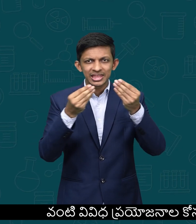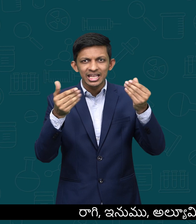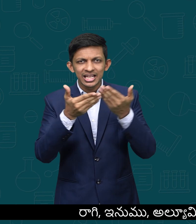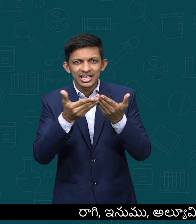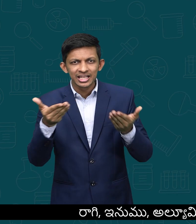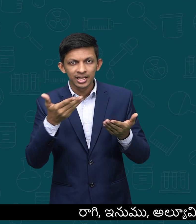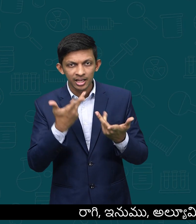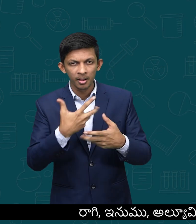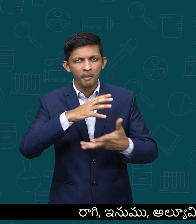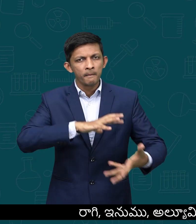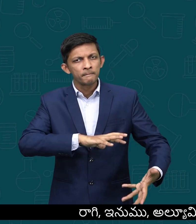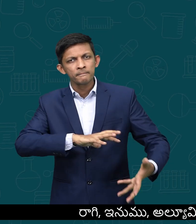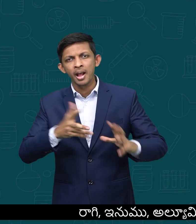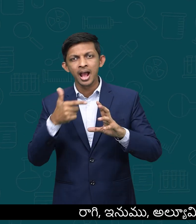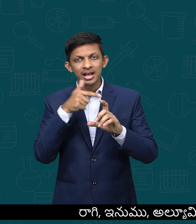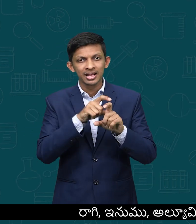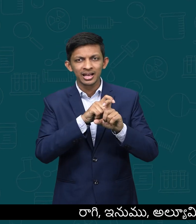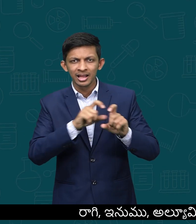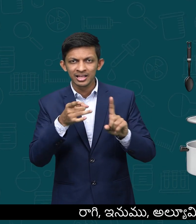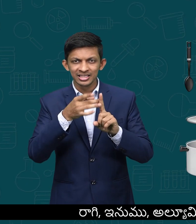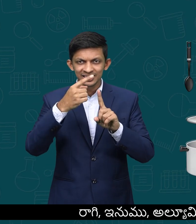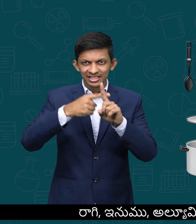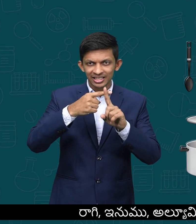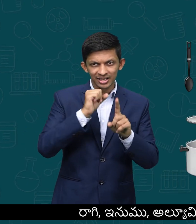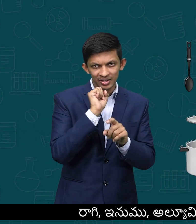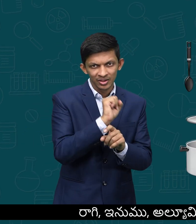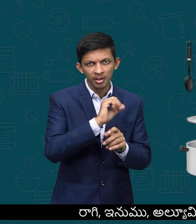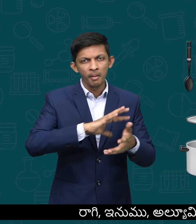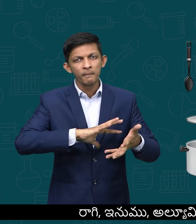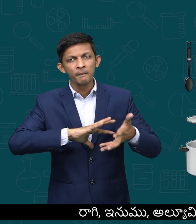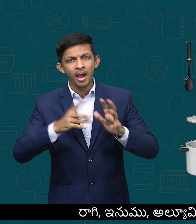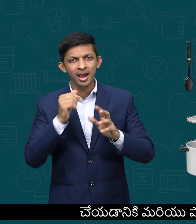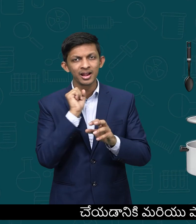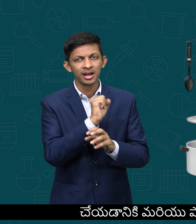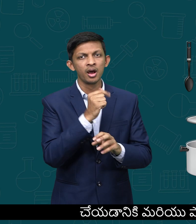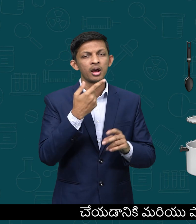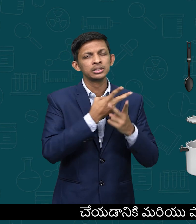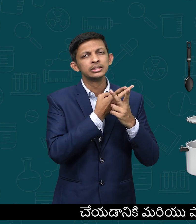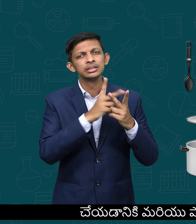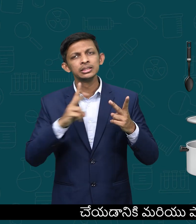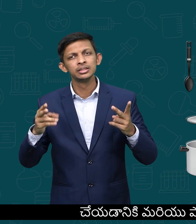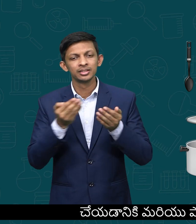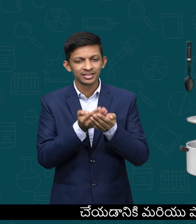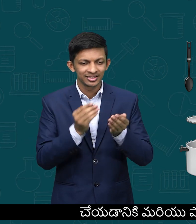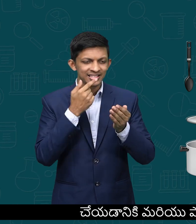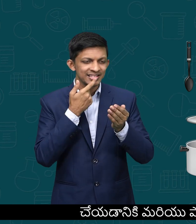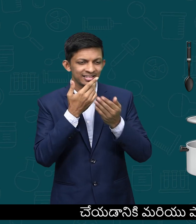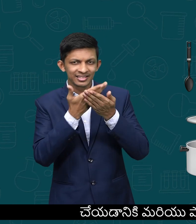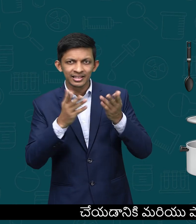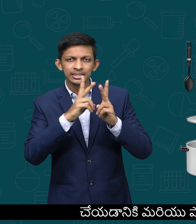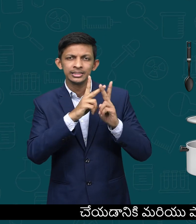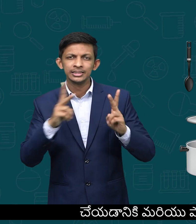ఆభరణాలు, రాగి, ఇనుము, అల్యూమినియం, కండక్టింగ్ వైర్లు తయారు చేయడానికి మరియు